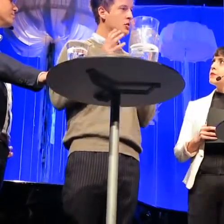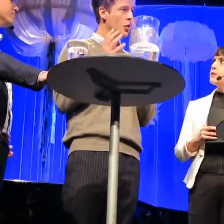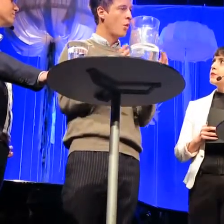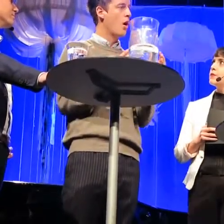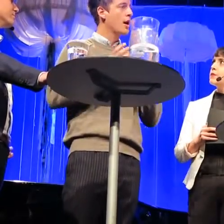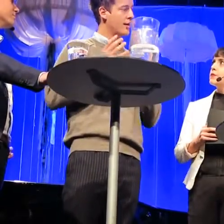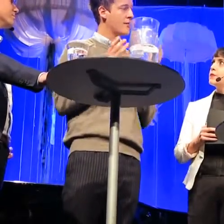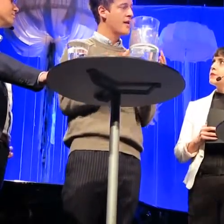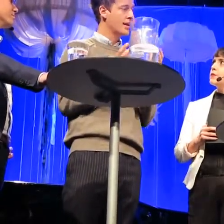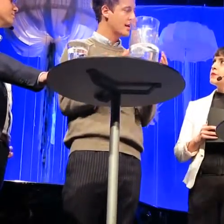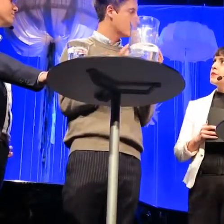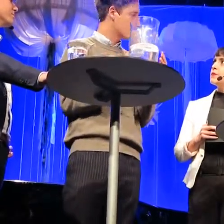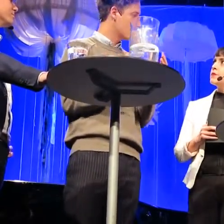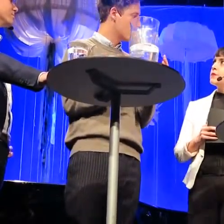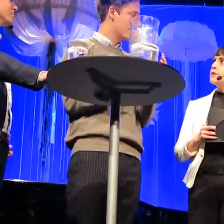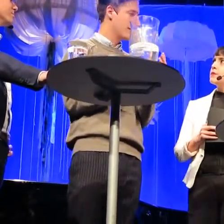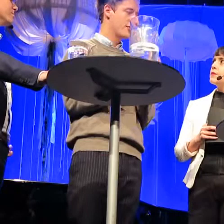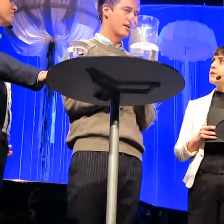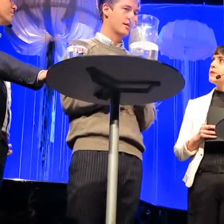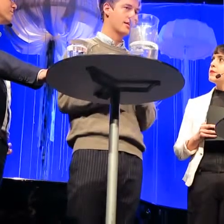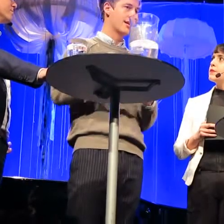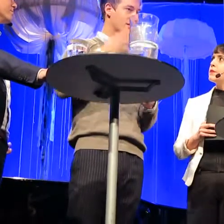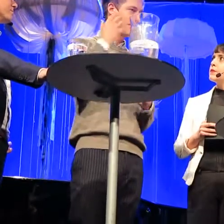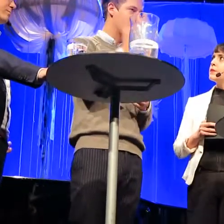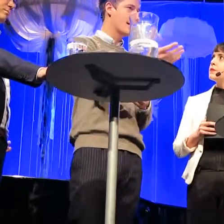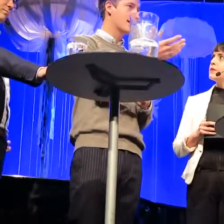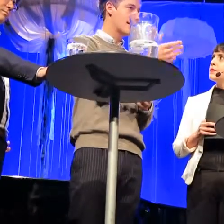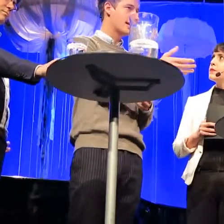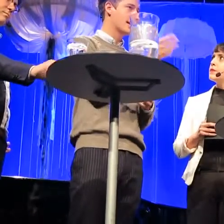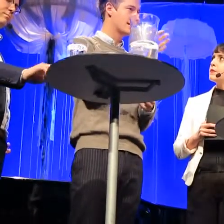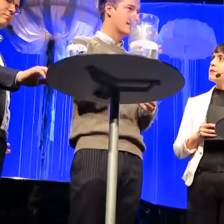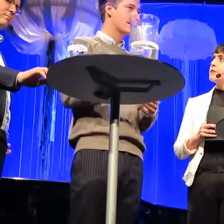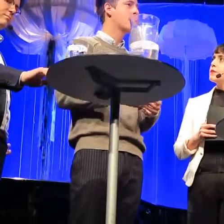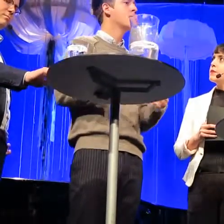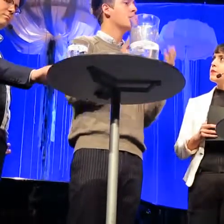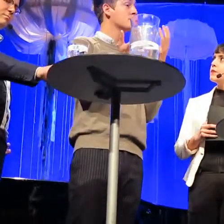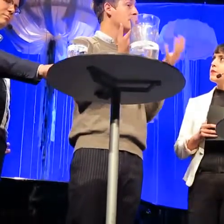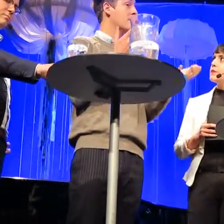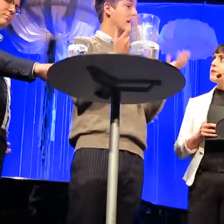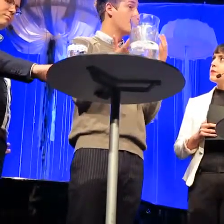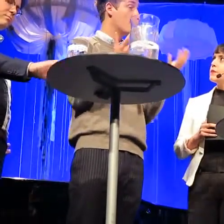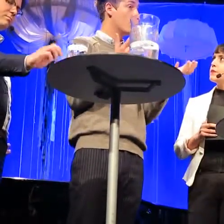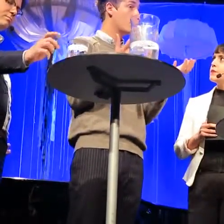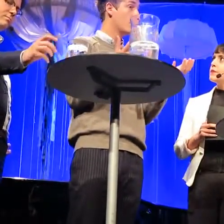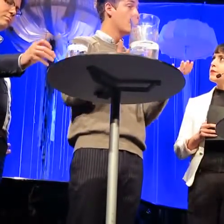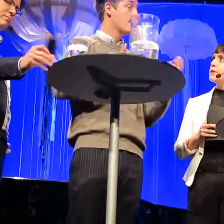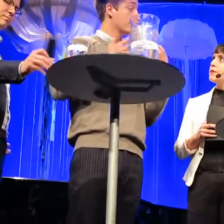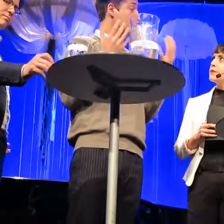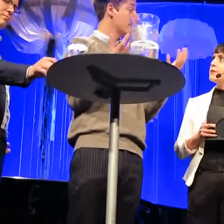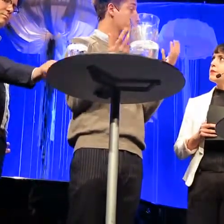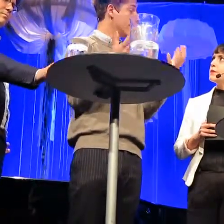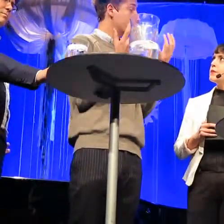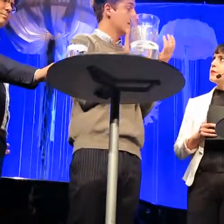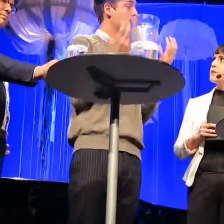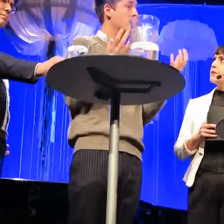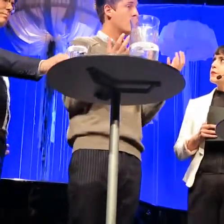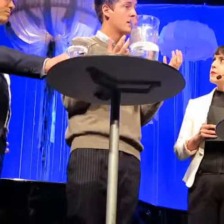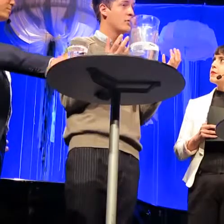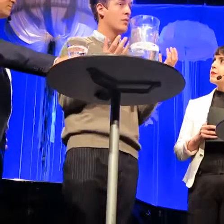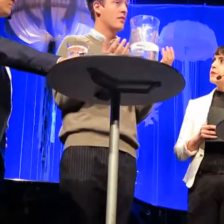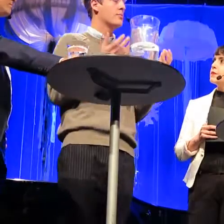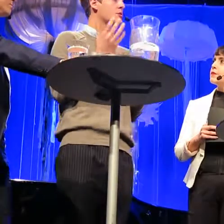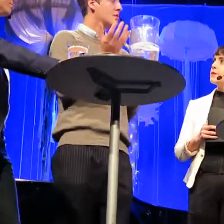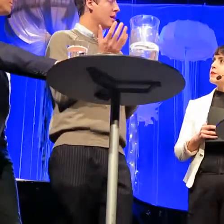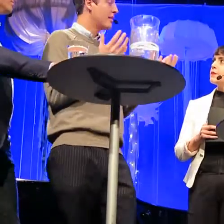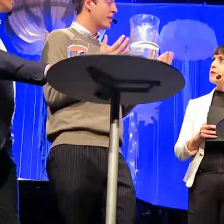utsläppen. Då kan vi verkligen åstadkomma en förändring där liksom fler regeringar ser att man måste inte välja både och. För att sitter man